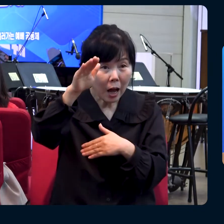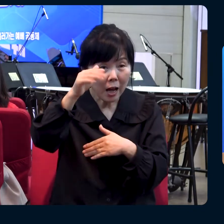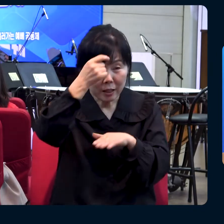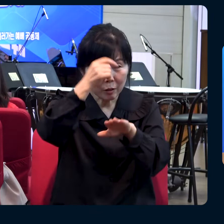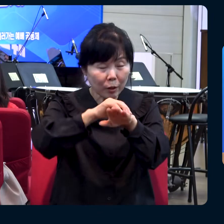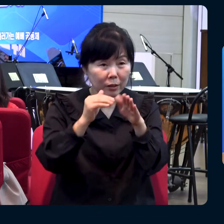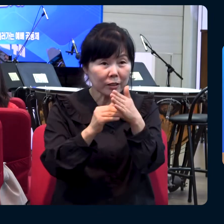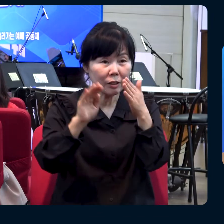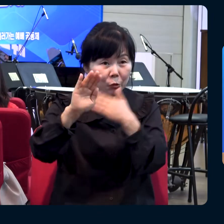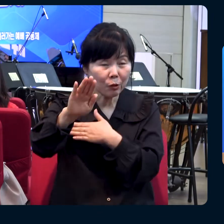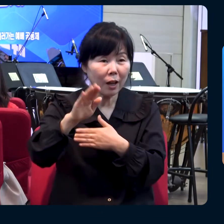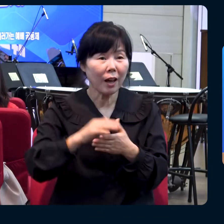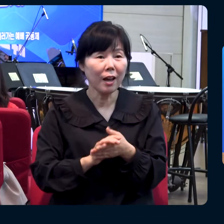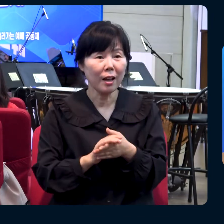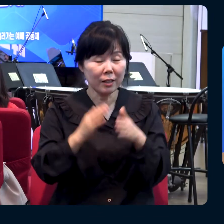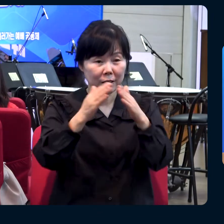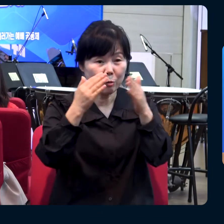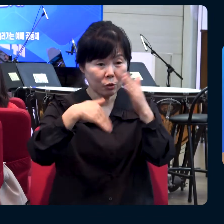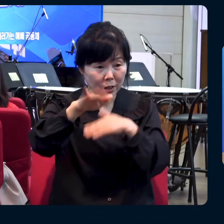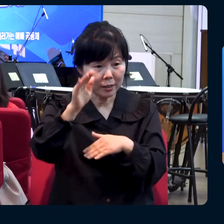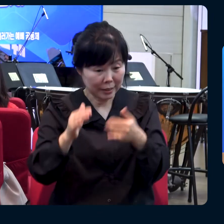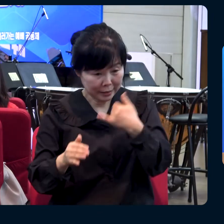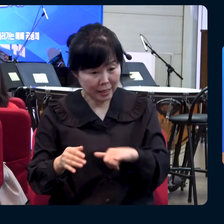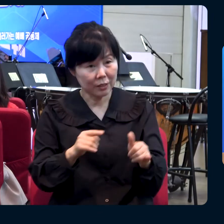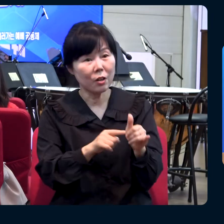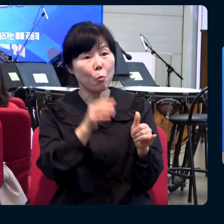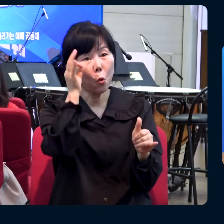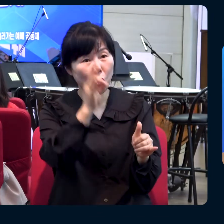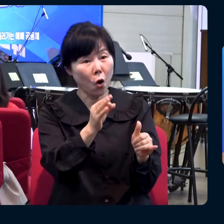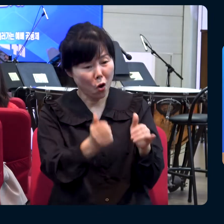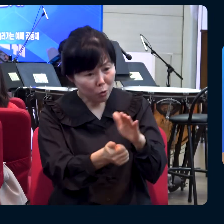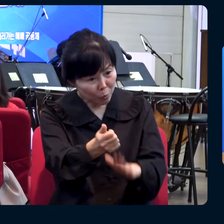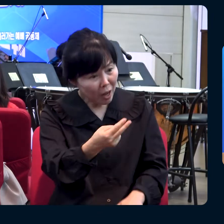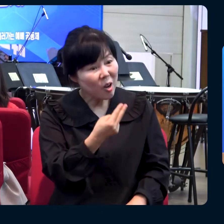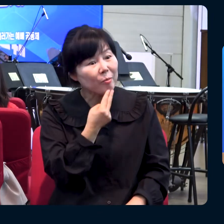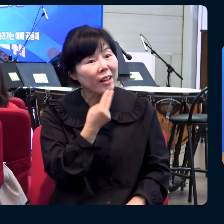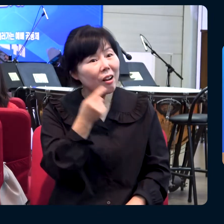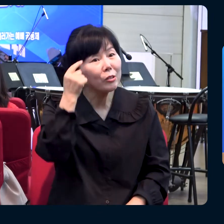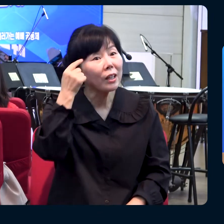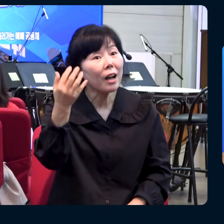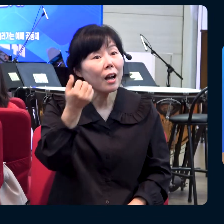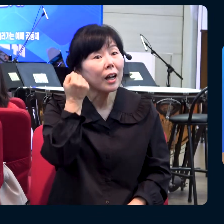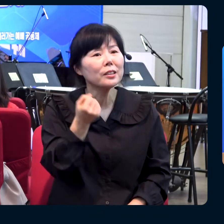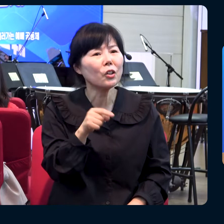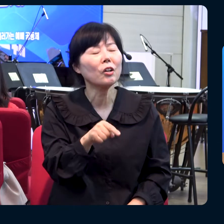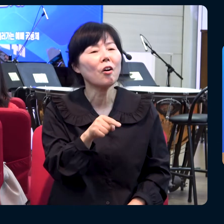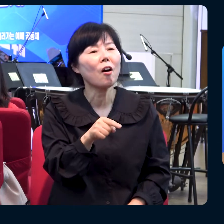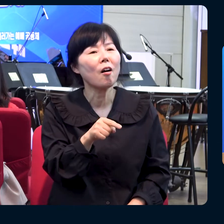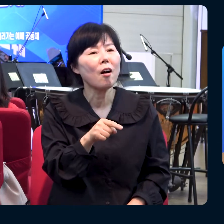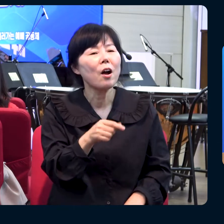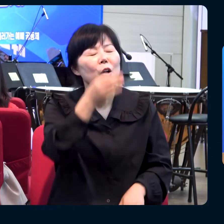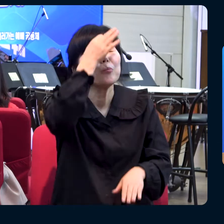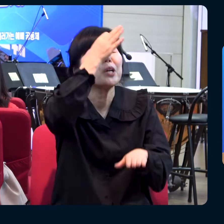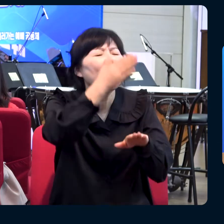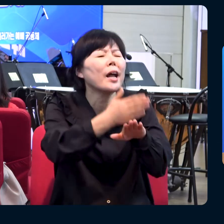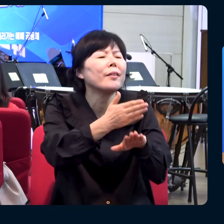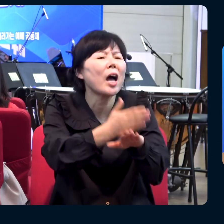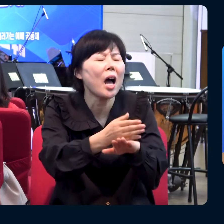가셔서 내 눈으로 볼 때도 소망이 없는 아이들에게 꼭 사과하시기 바랍니다. 내가 너를 몰라봤다.